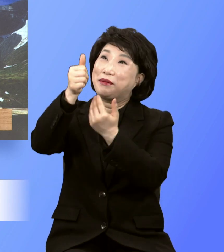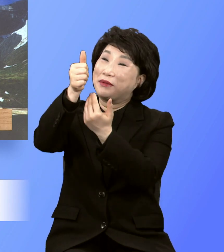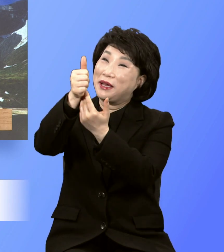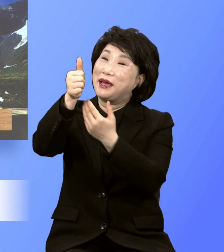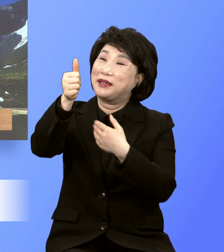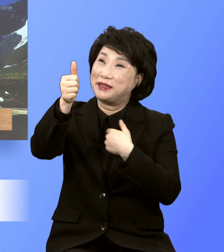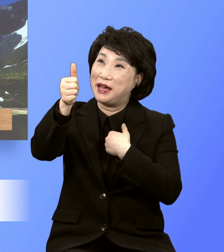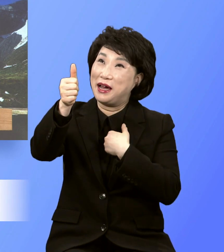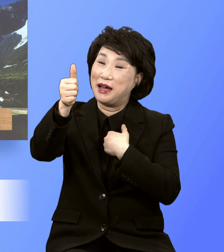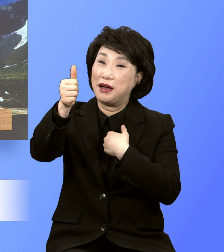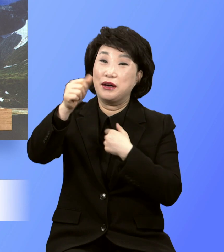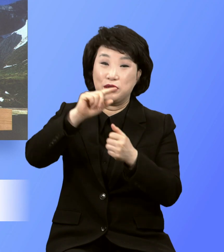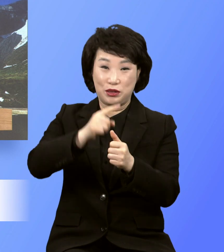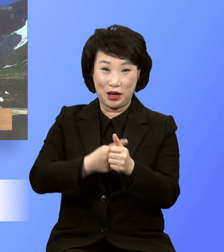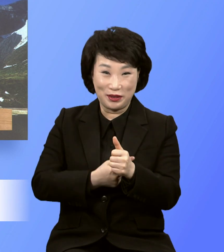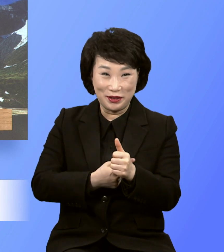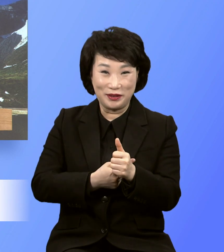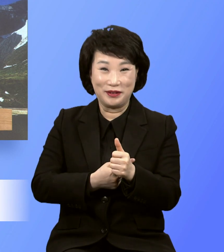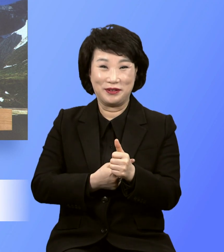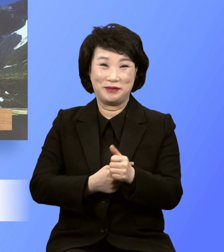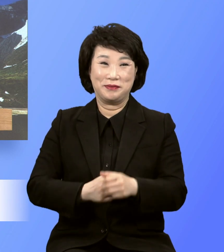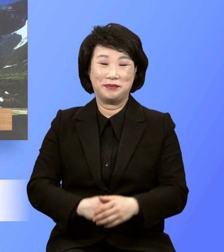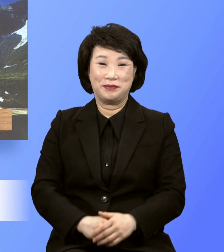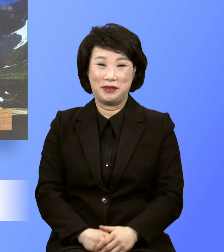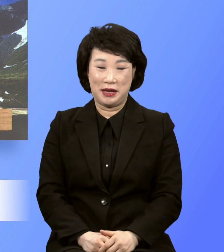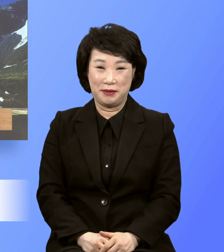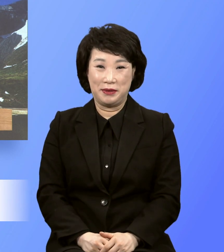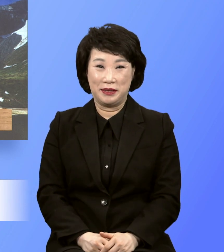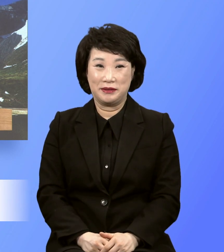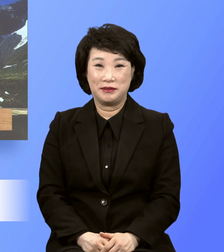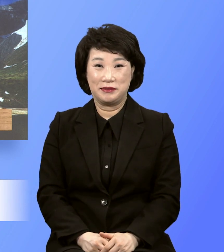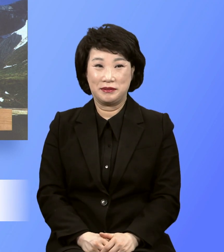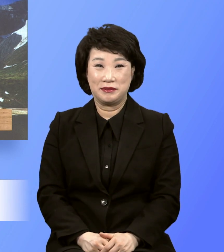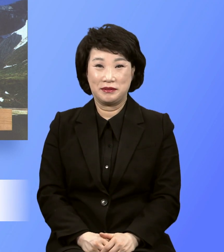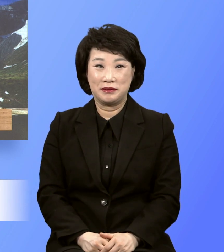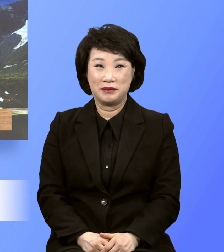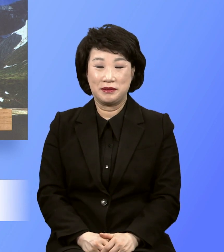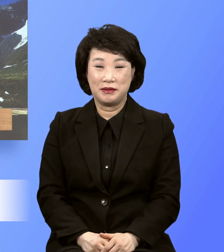앞에 너무도 당연한 것입니다.